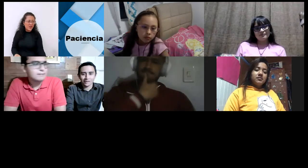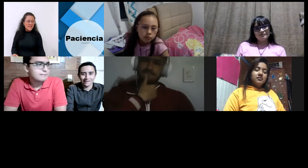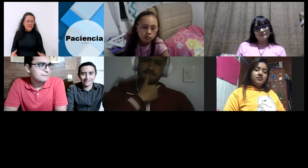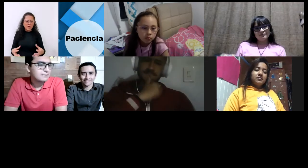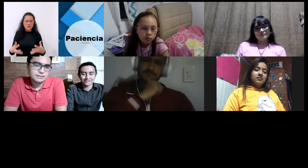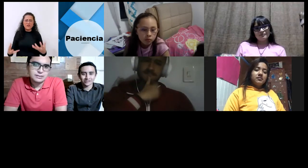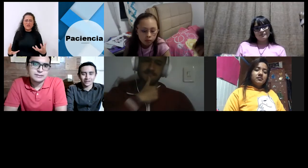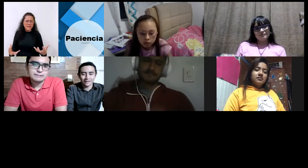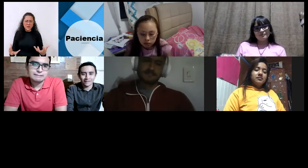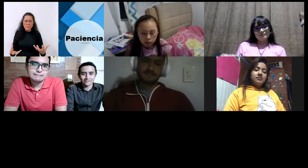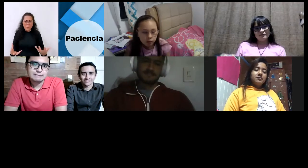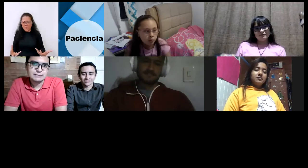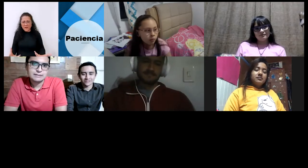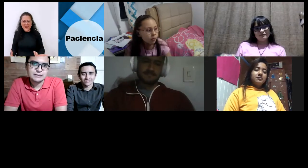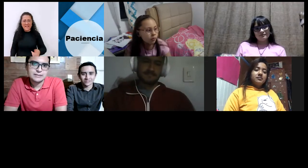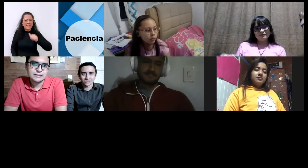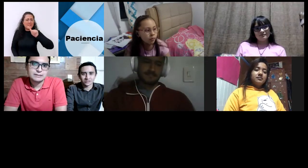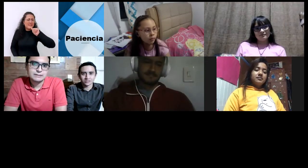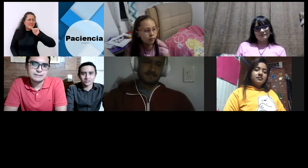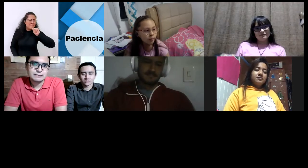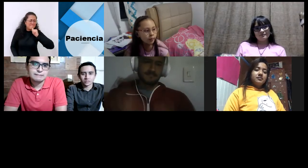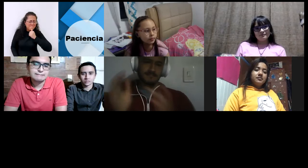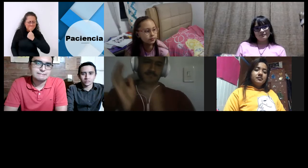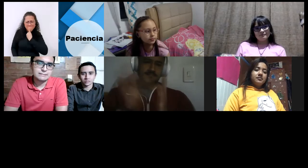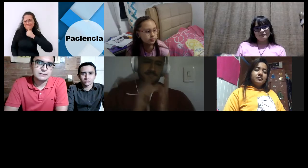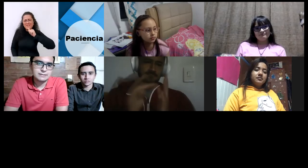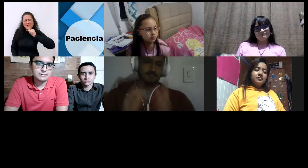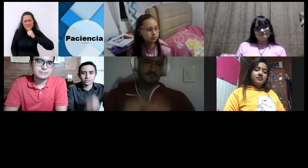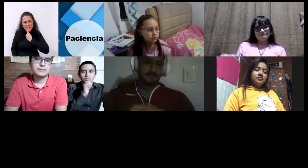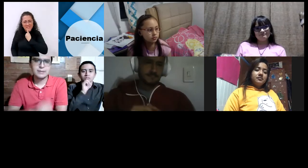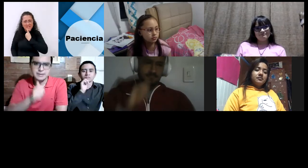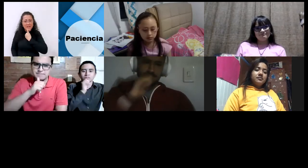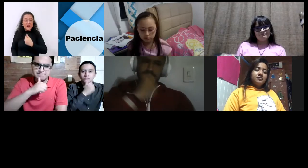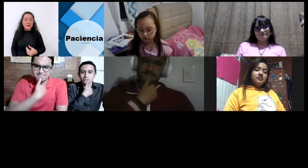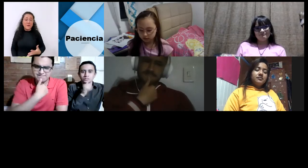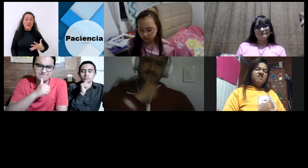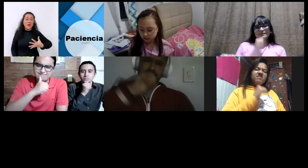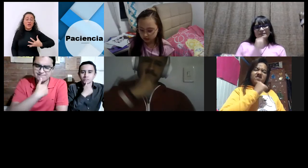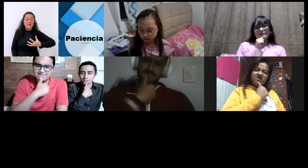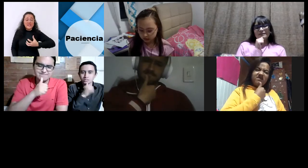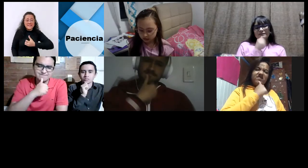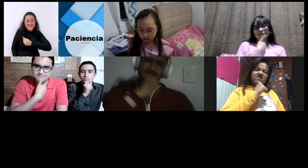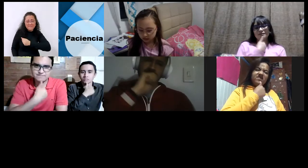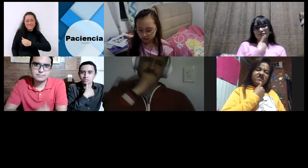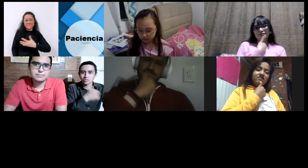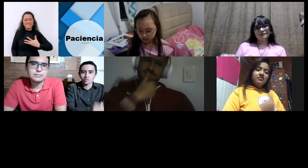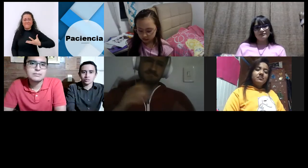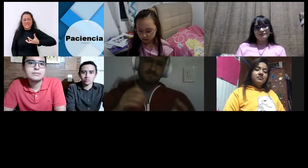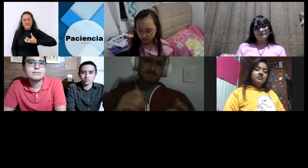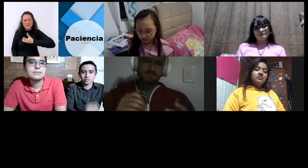sea, como un sufrimiento muy, muy grande es este. Sufrir. Porque el otro es así.